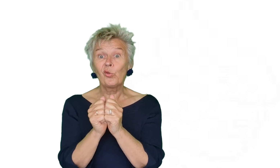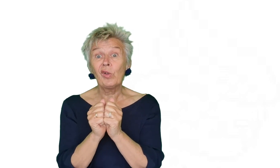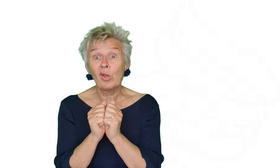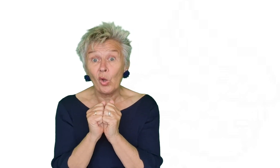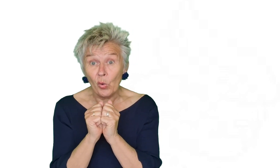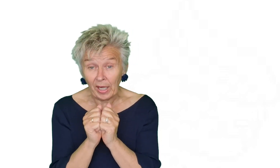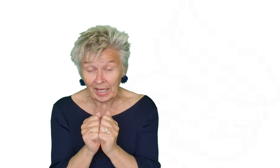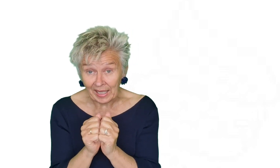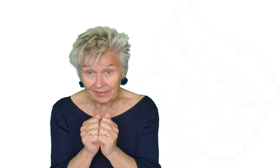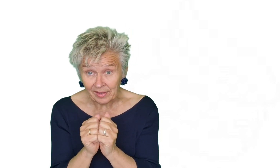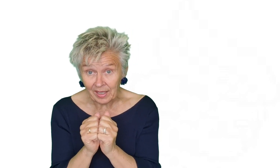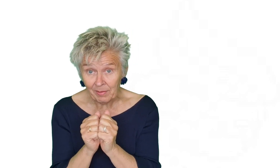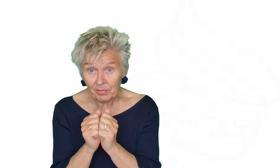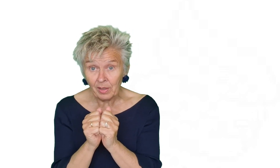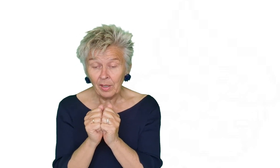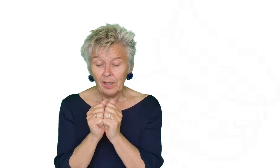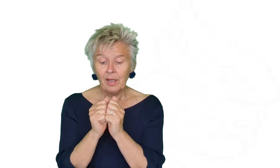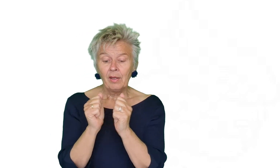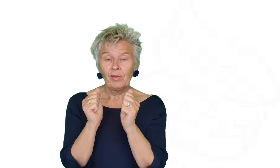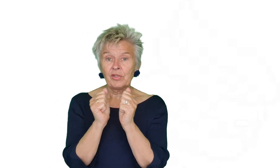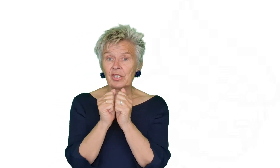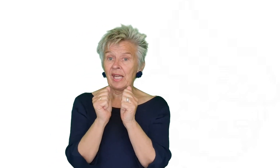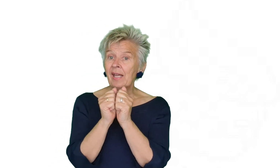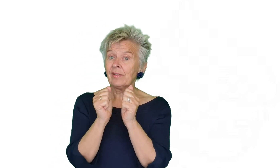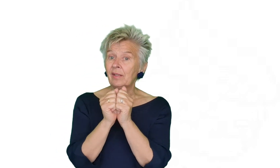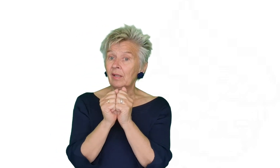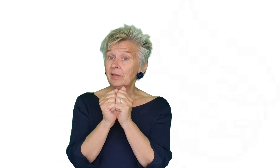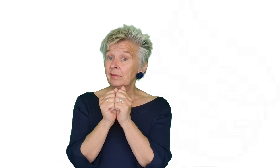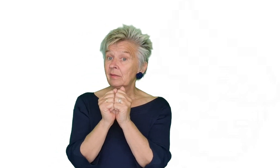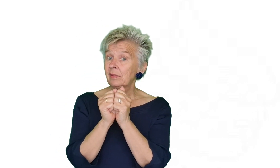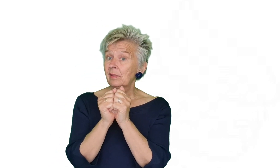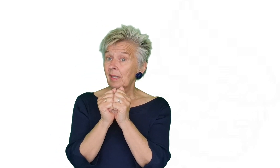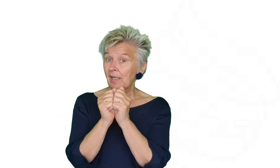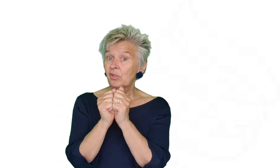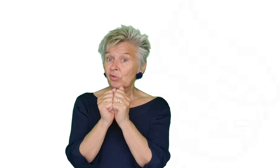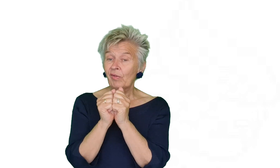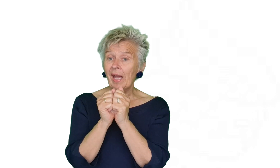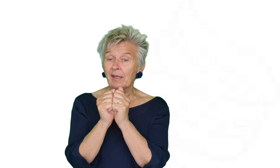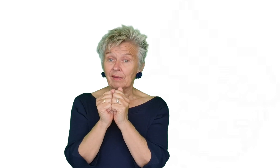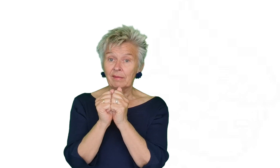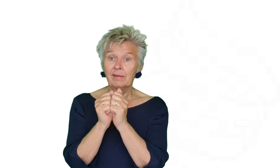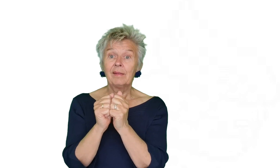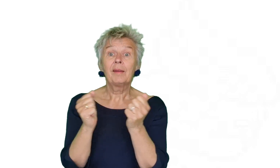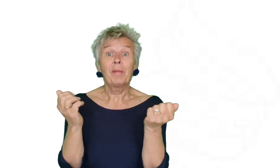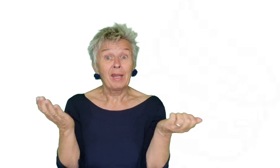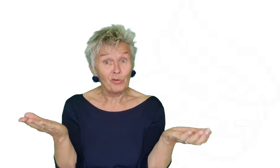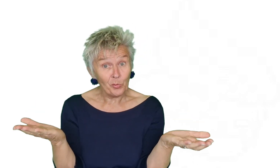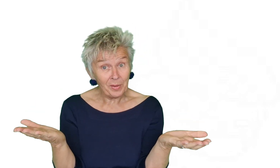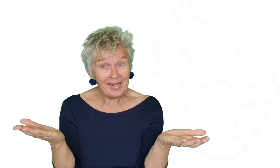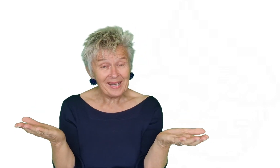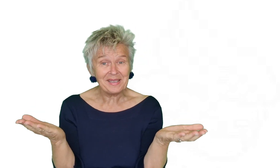Toevallig ook 1 lettergreep. Want zaterdag is dus vaker. Maar heeft ook meer